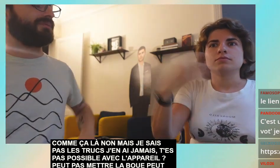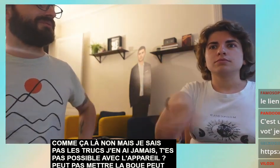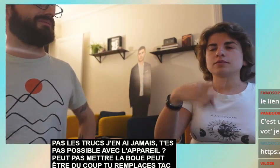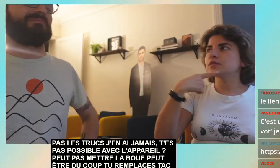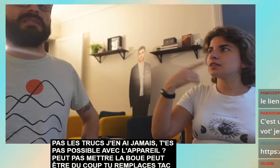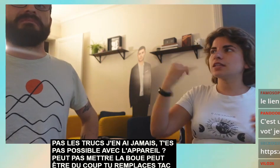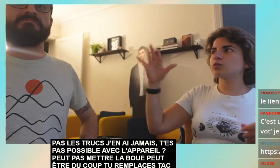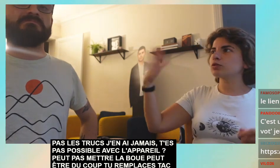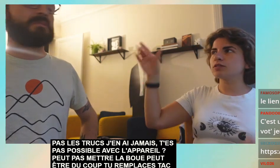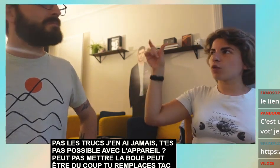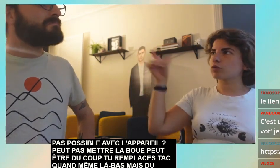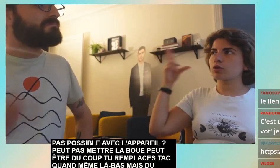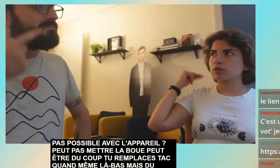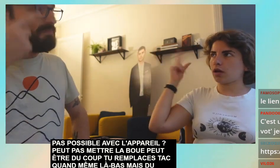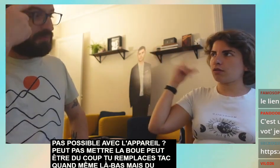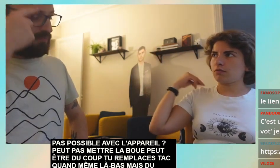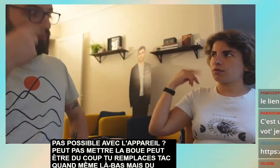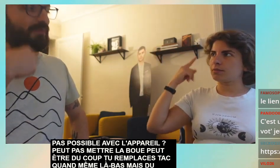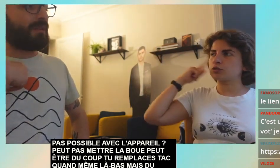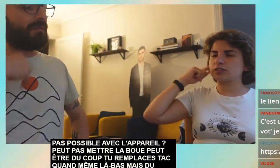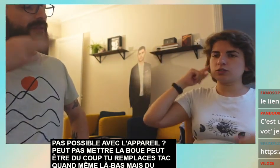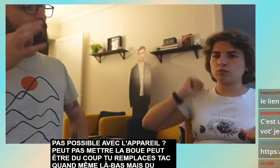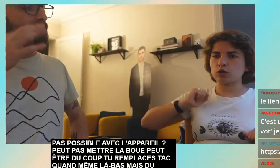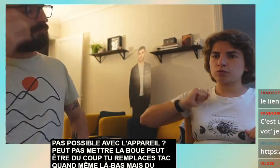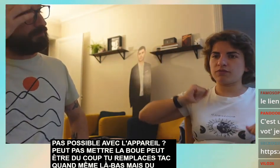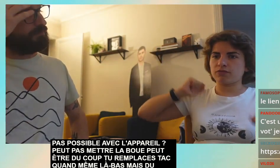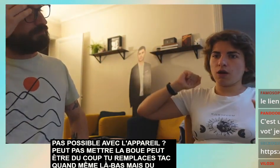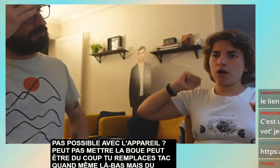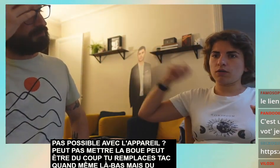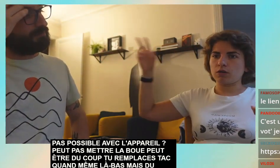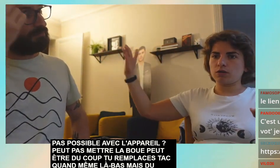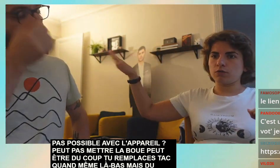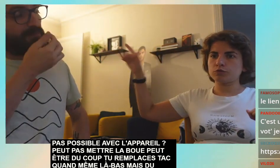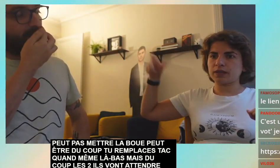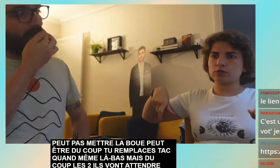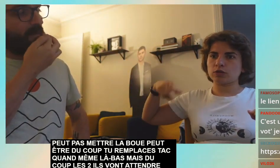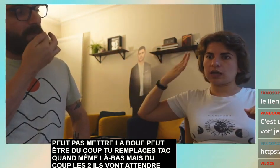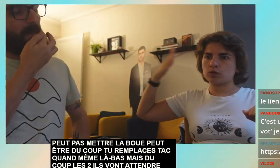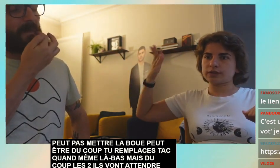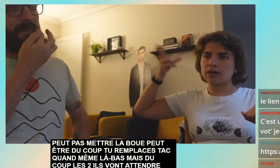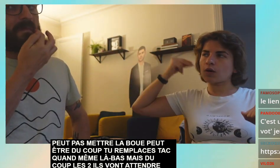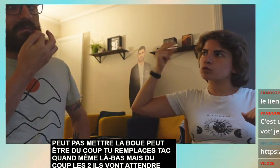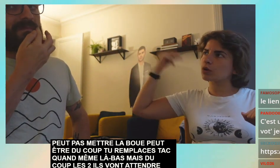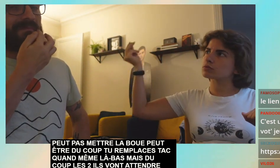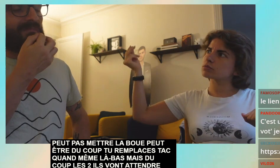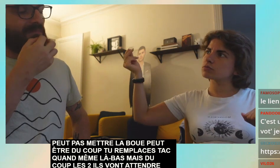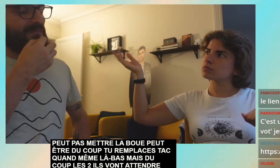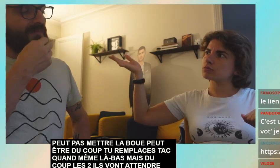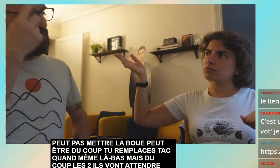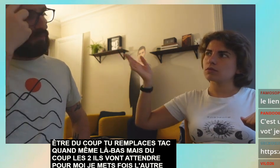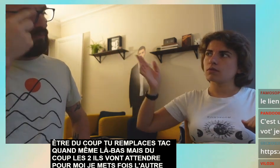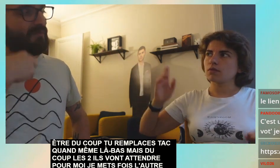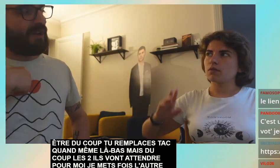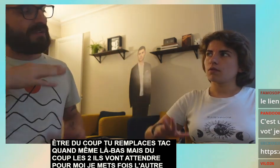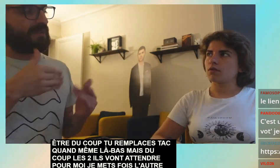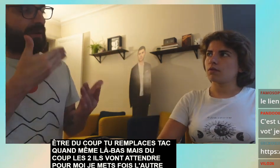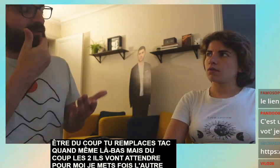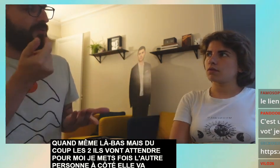coup... Les autres, ils vont entendre. Pour moi... Moi, je mets fort. L'autre personne à côté, elle va entendre. Pour moi, ce qui marche mieux,